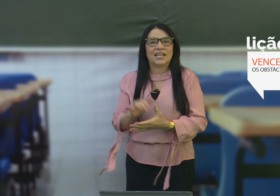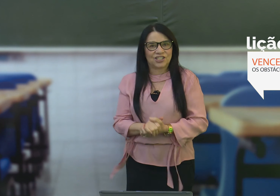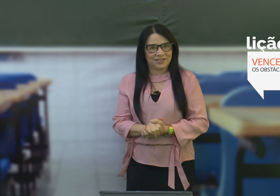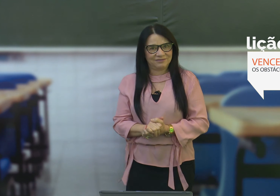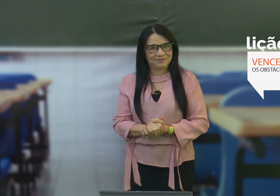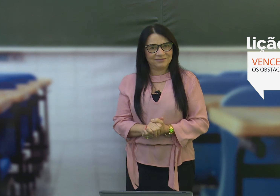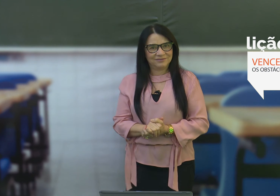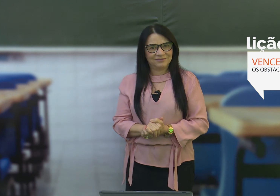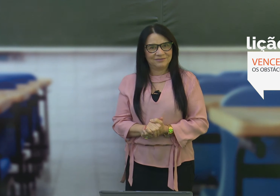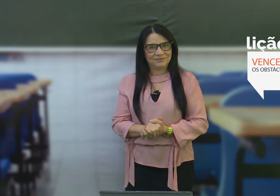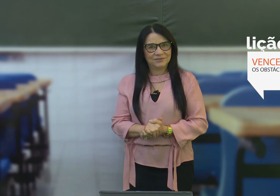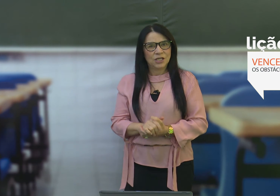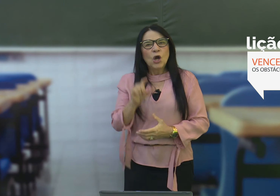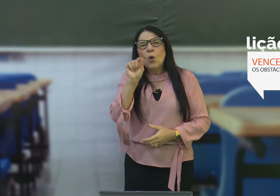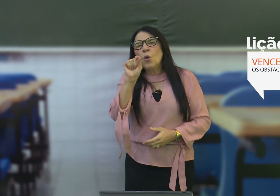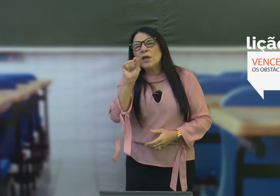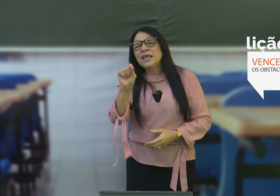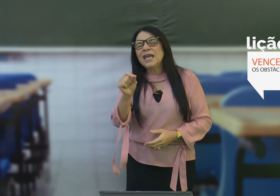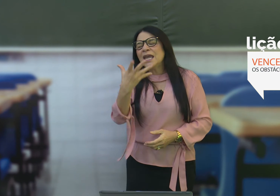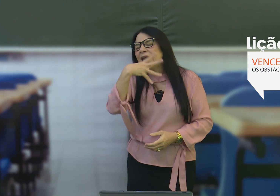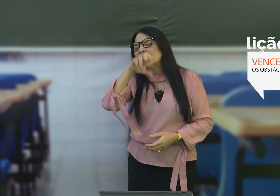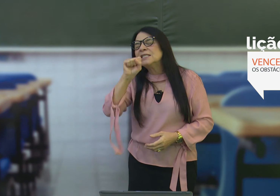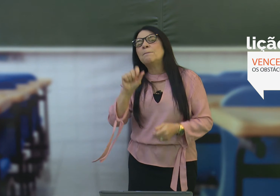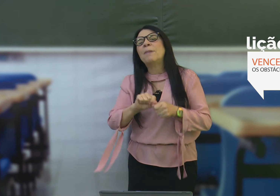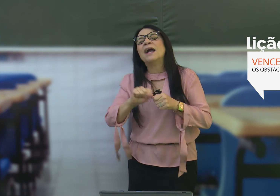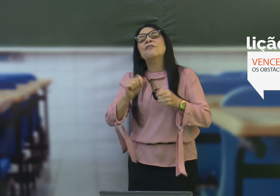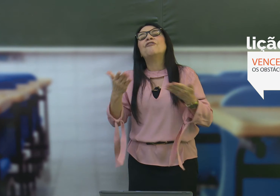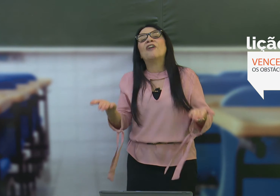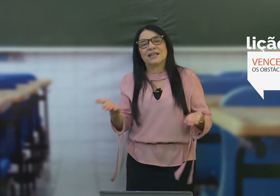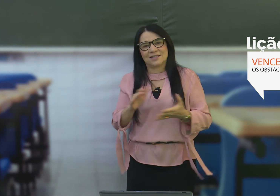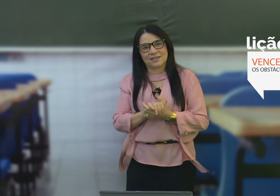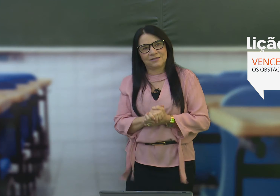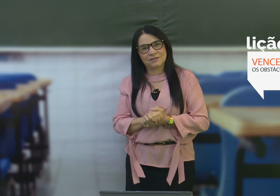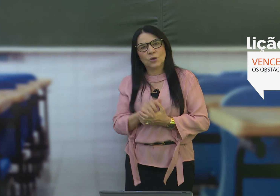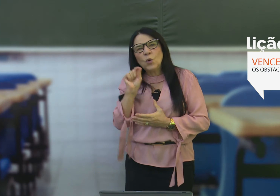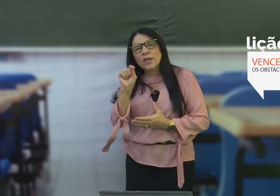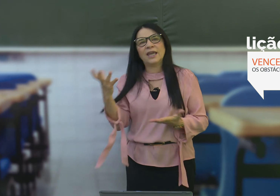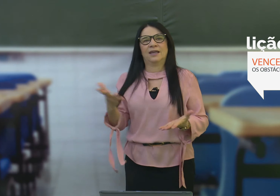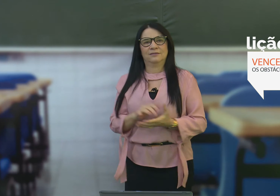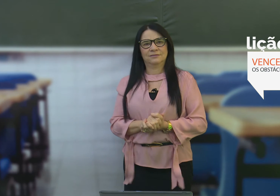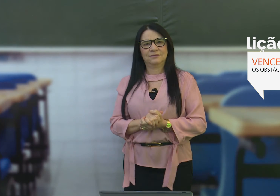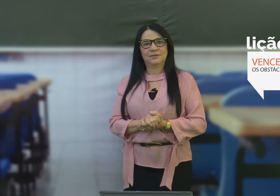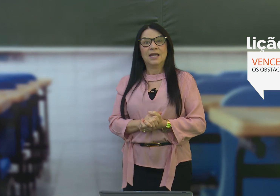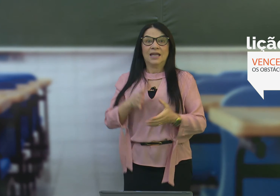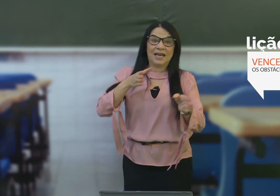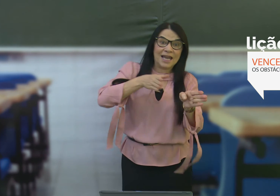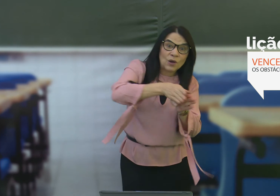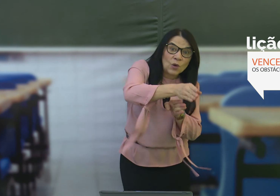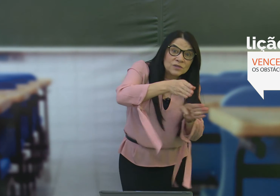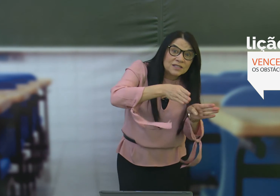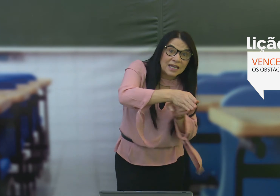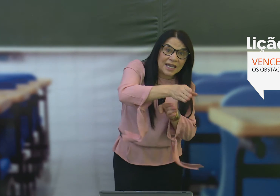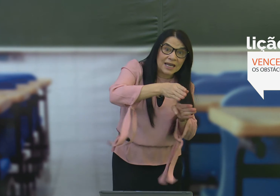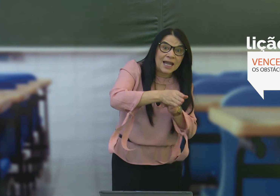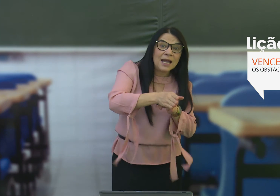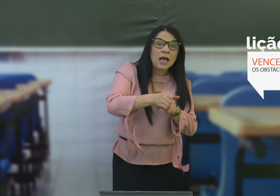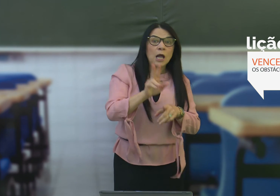viagem, o que esse pai faz? O quê? Ele aconselha